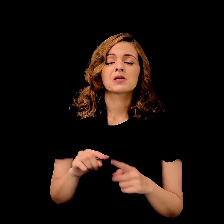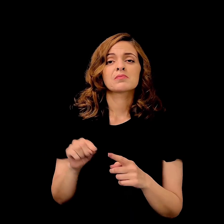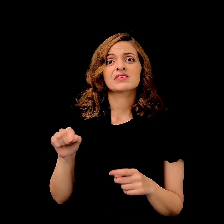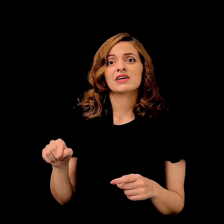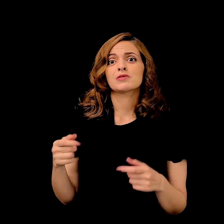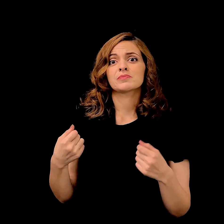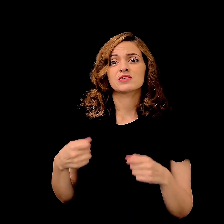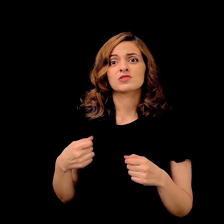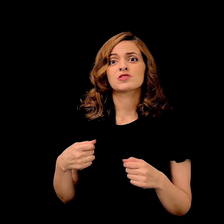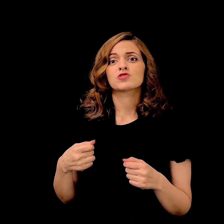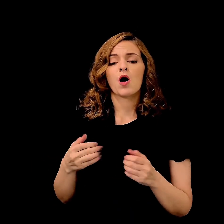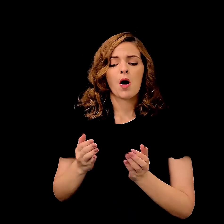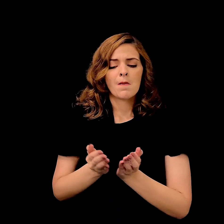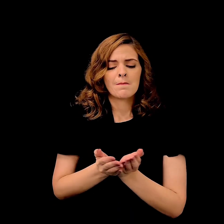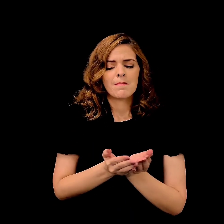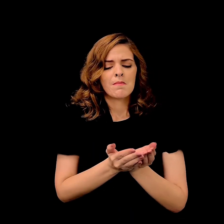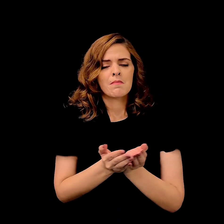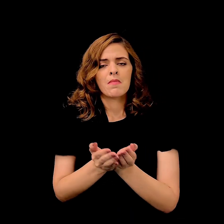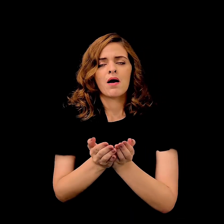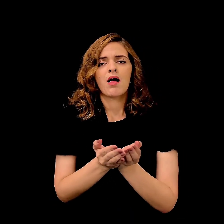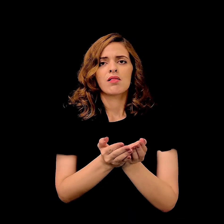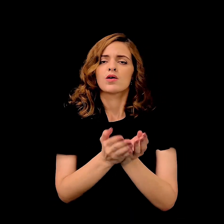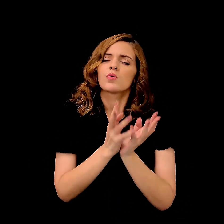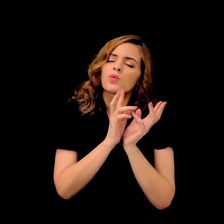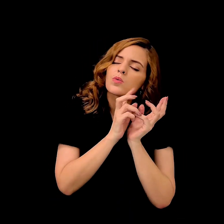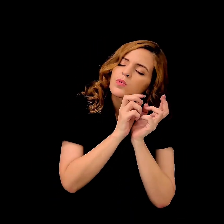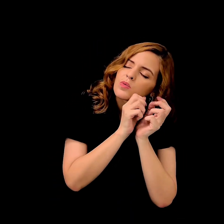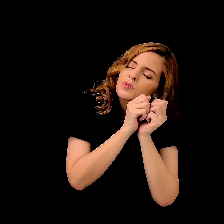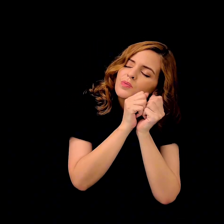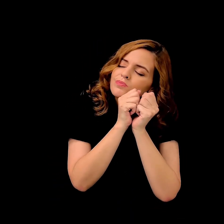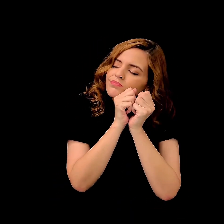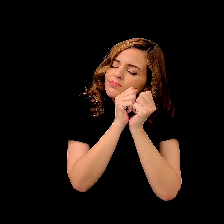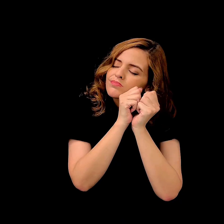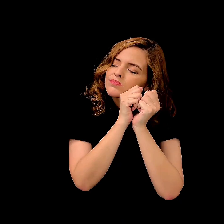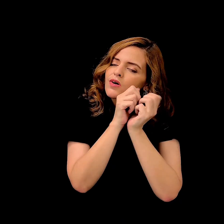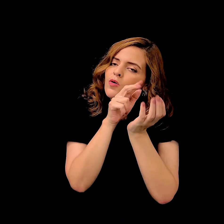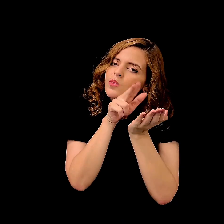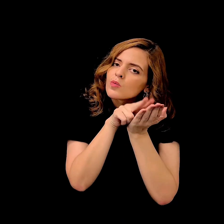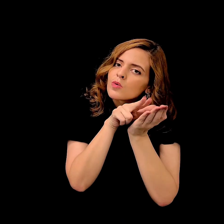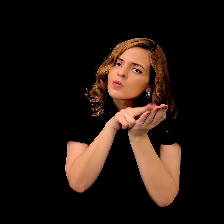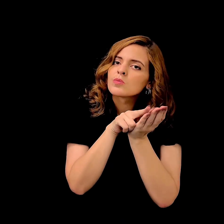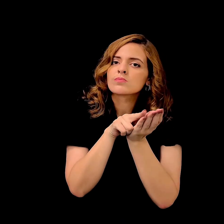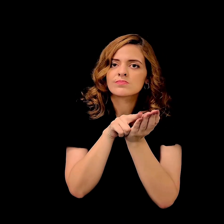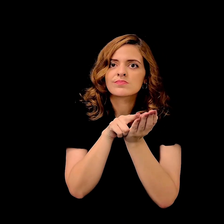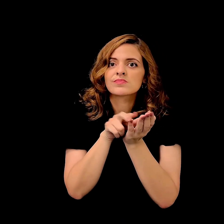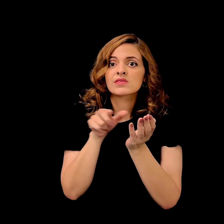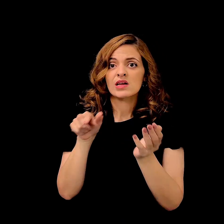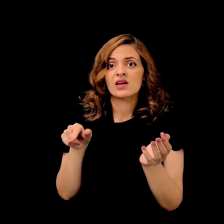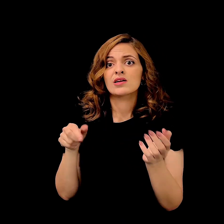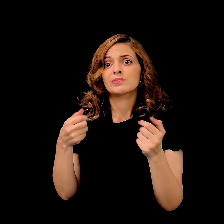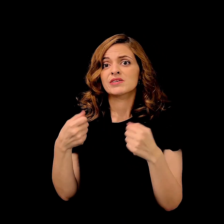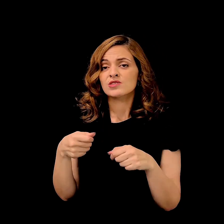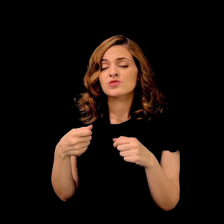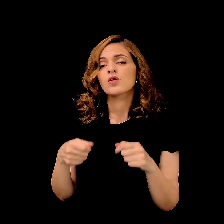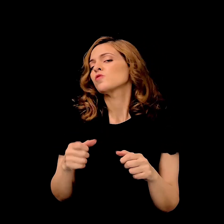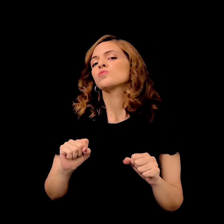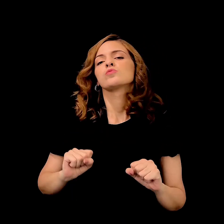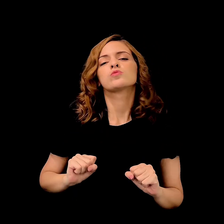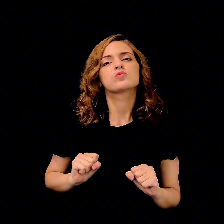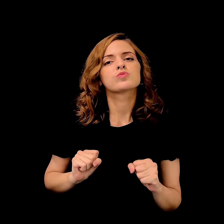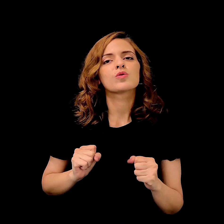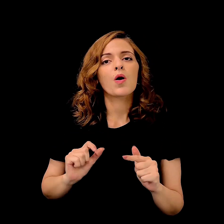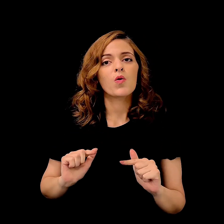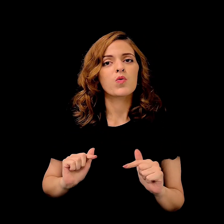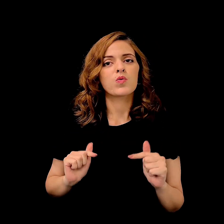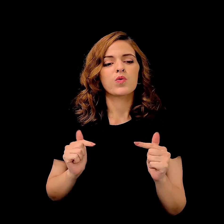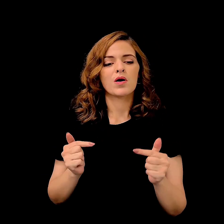no barquinho. Jesus tinha o Espírito Santo, mas teve que enfrentar este